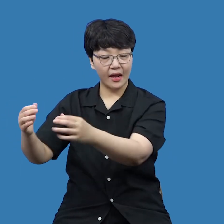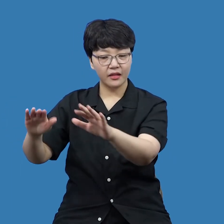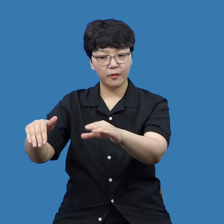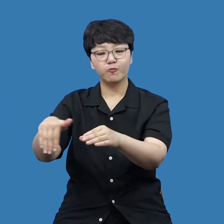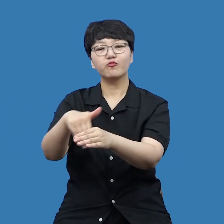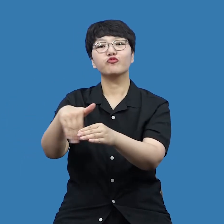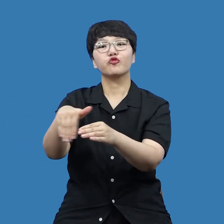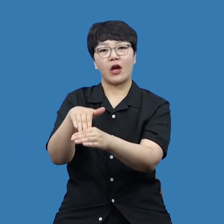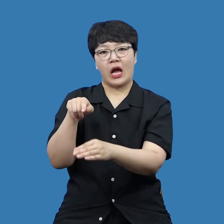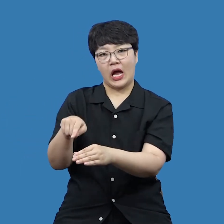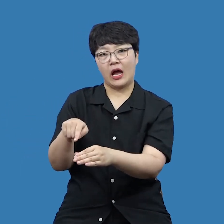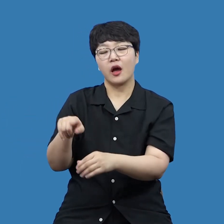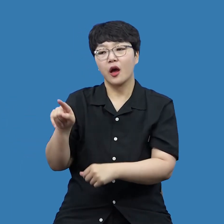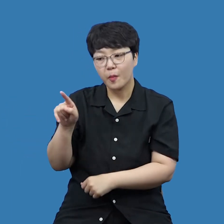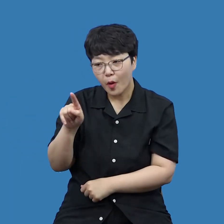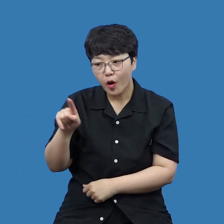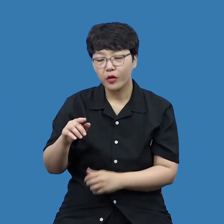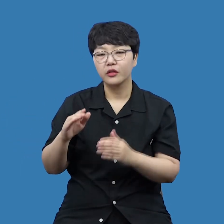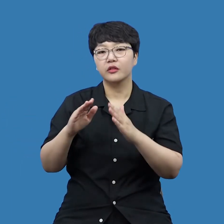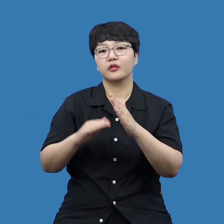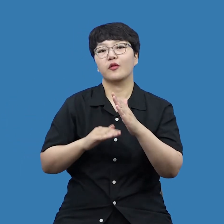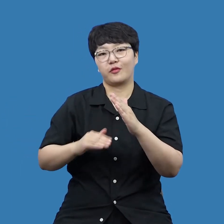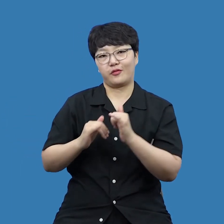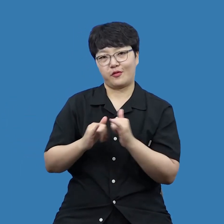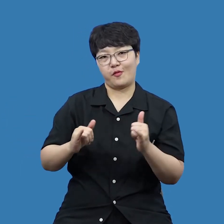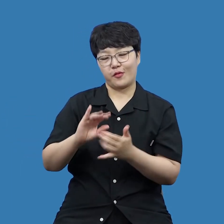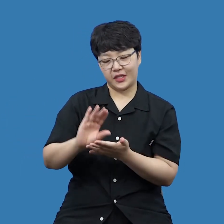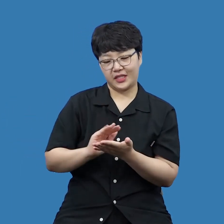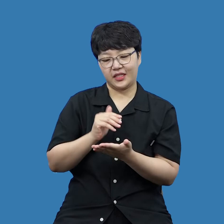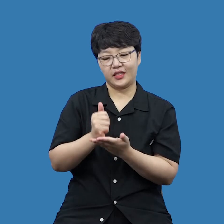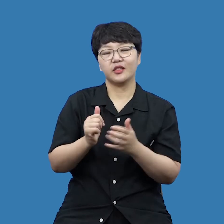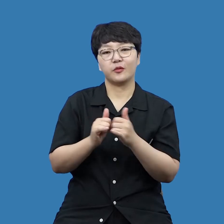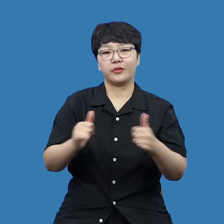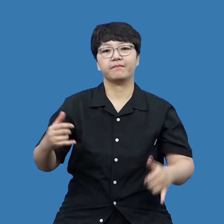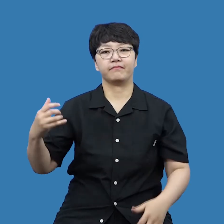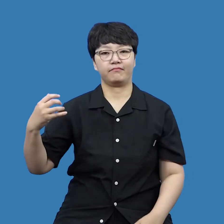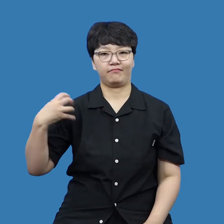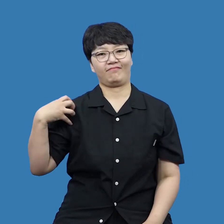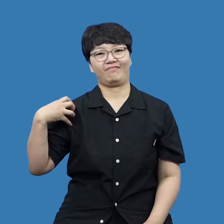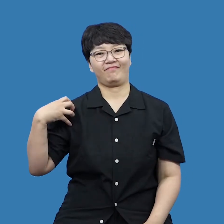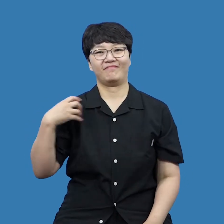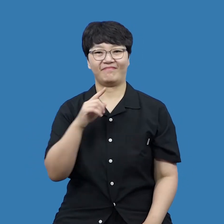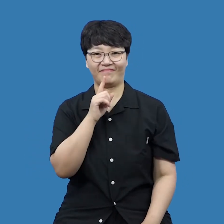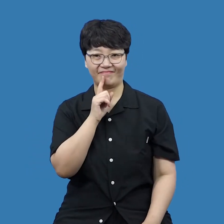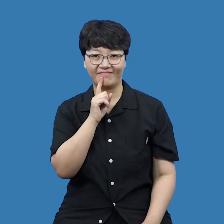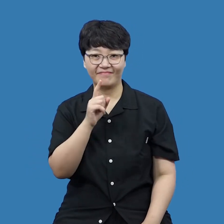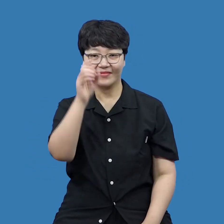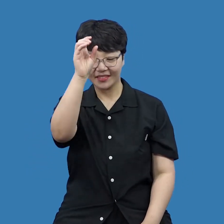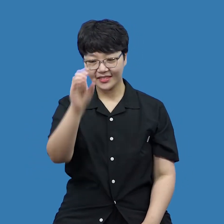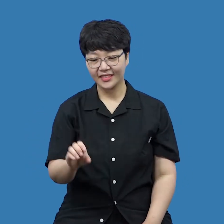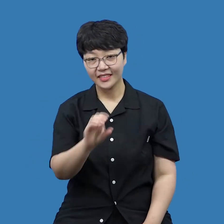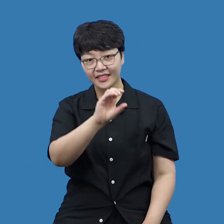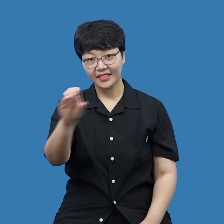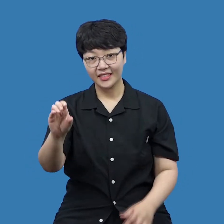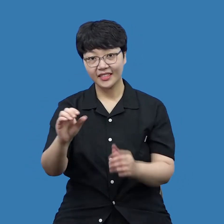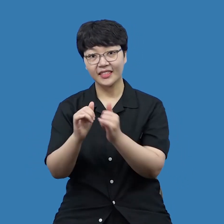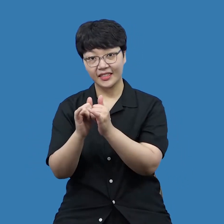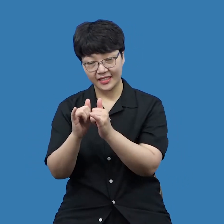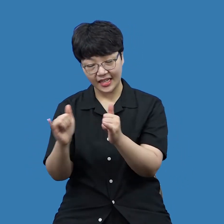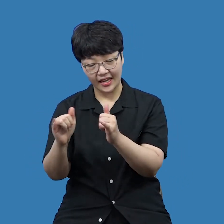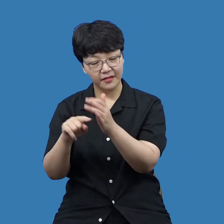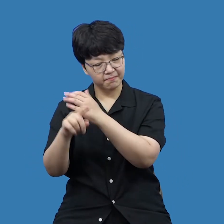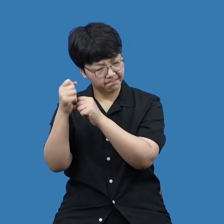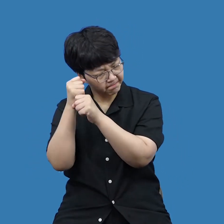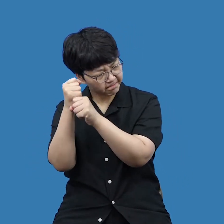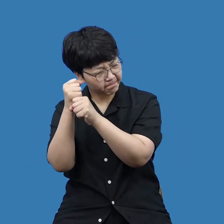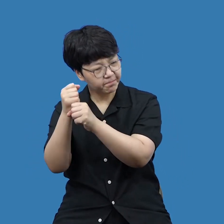개혁 신학자들은 그리스도인들의 중요한 책임 중에 하나가 문화의 변혁자로 사는